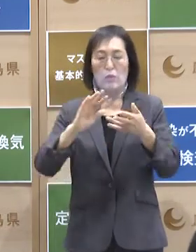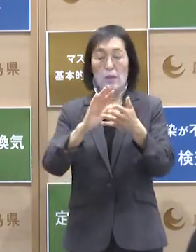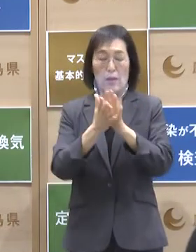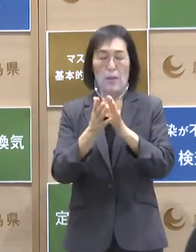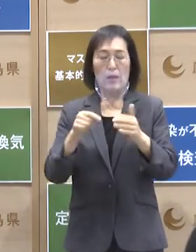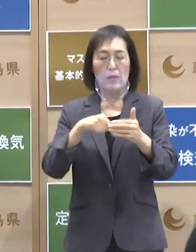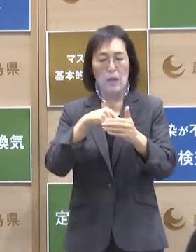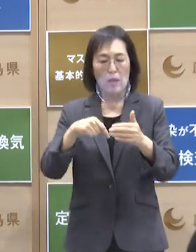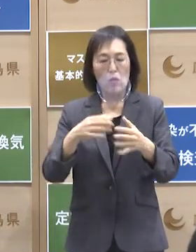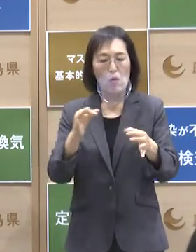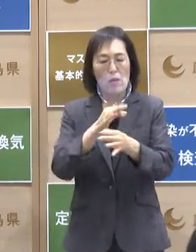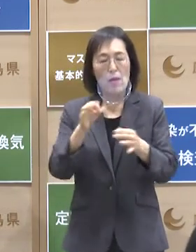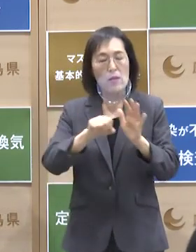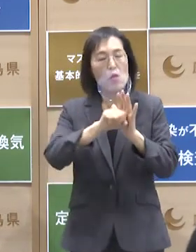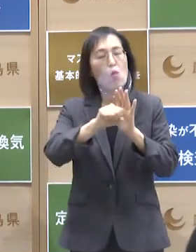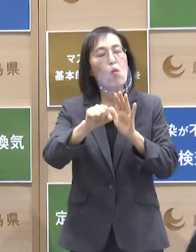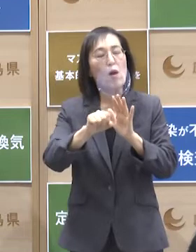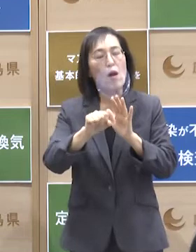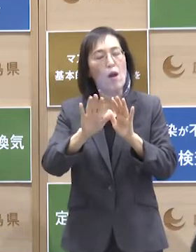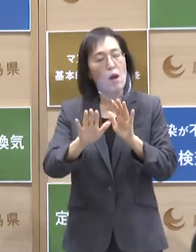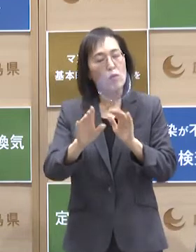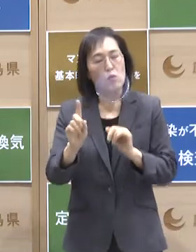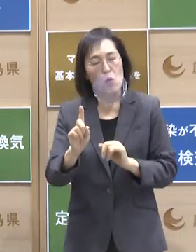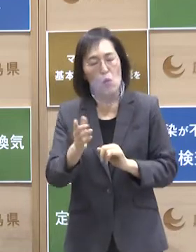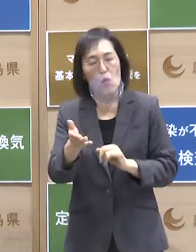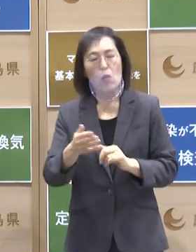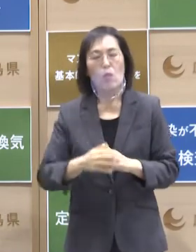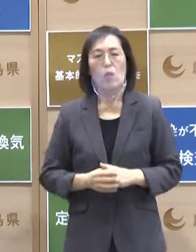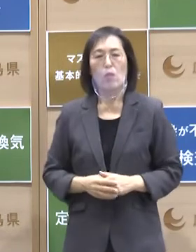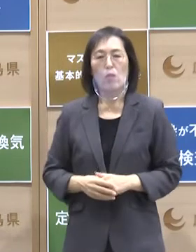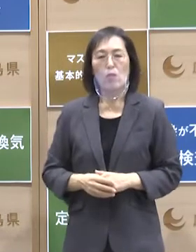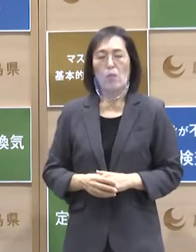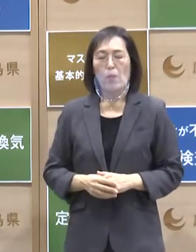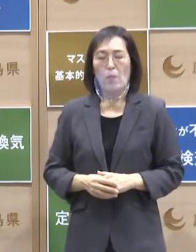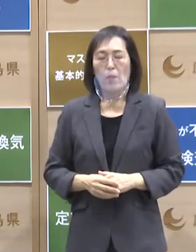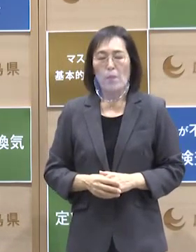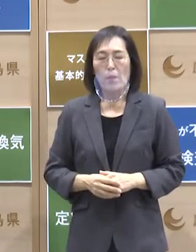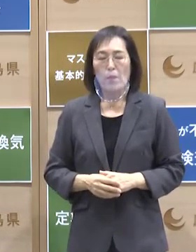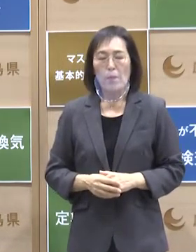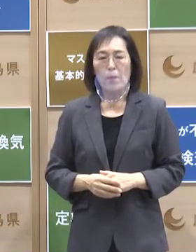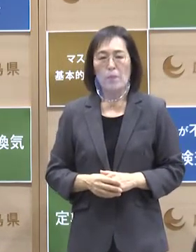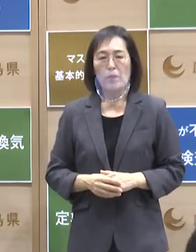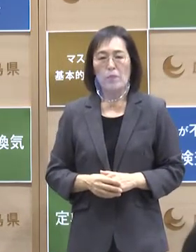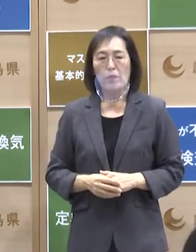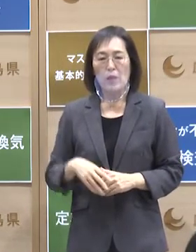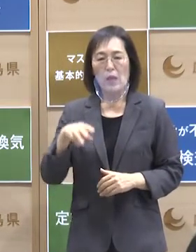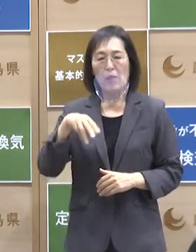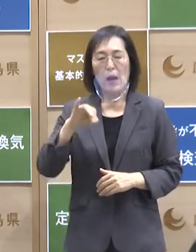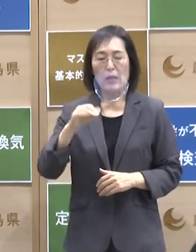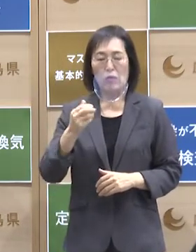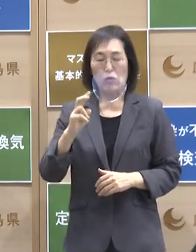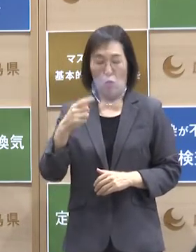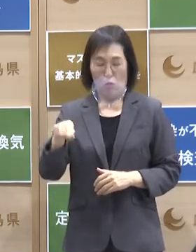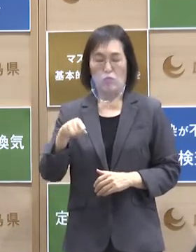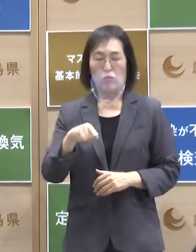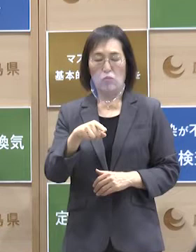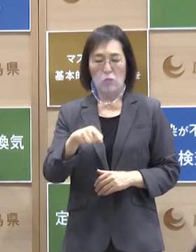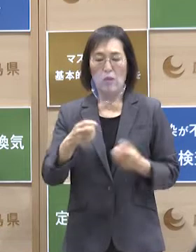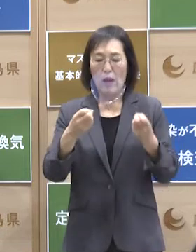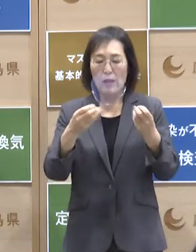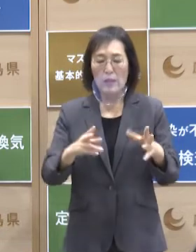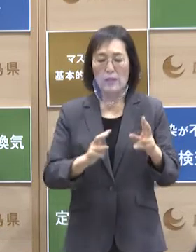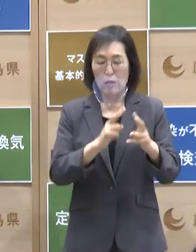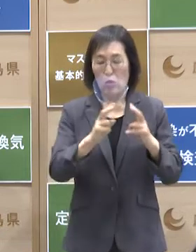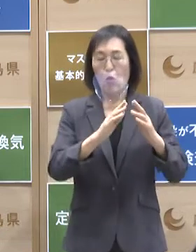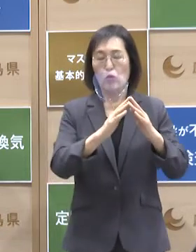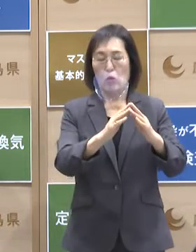響、経済効果についてですね、どのようにお考えかお願いいたします。 はい、このマイクロンのですね、新しい工場という